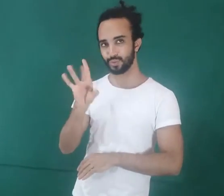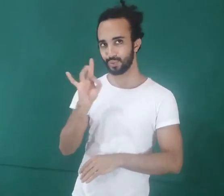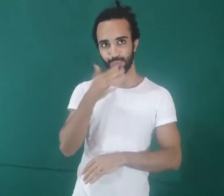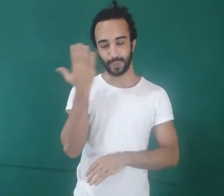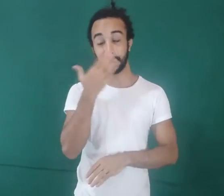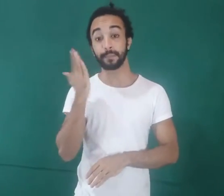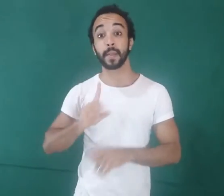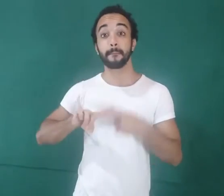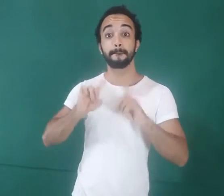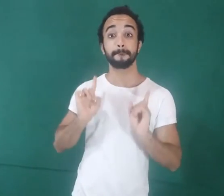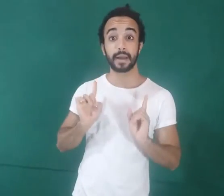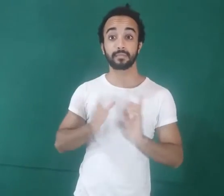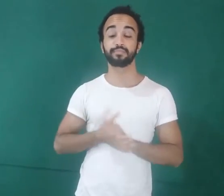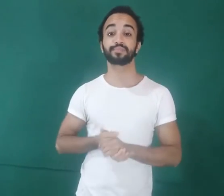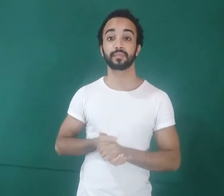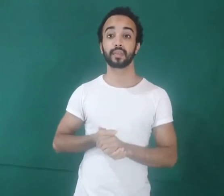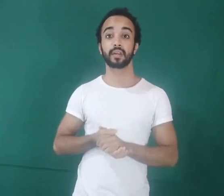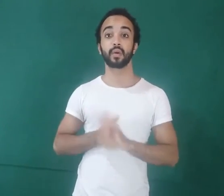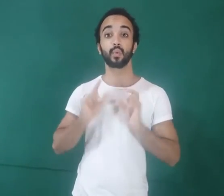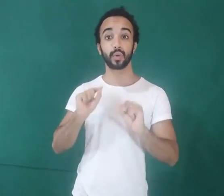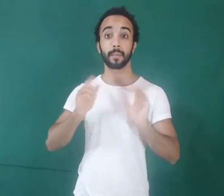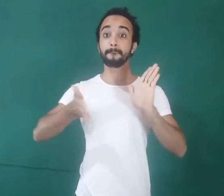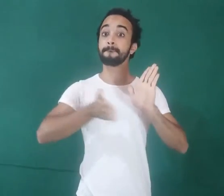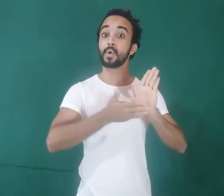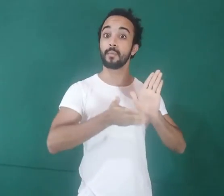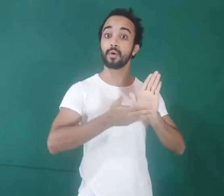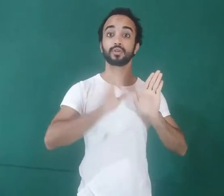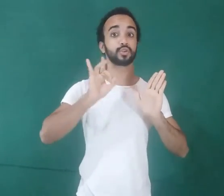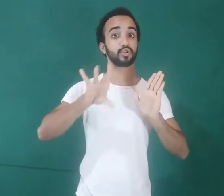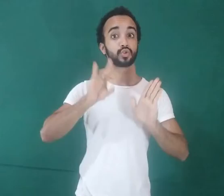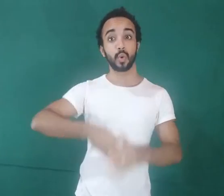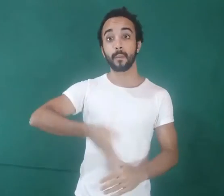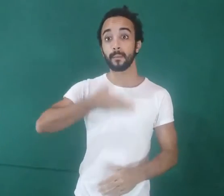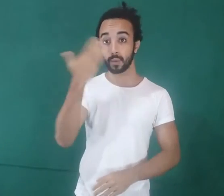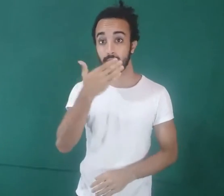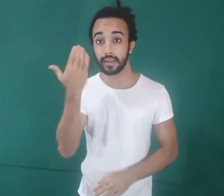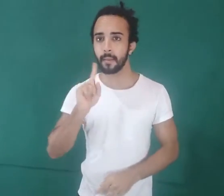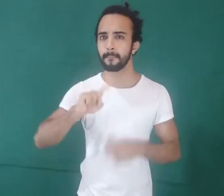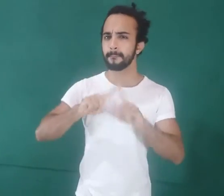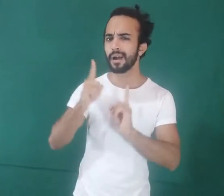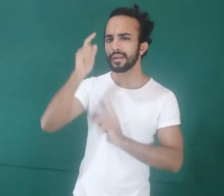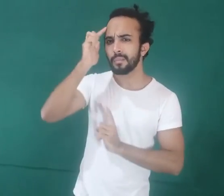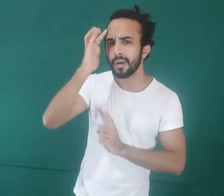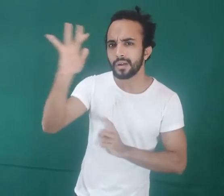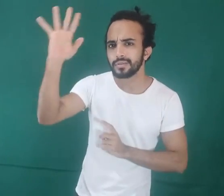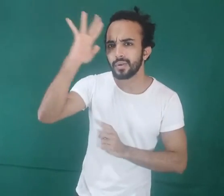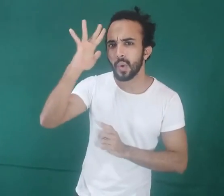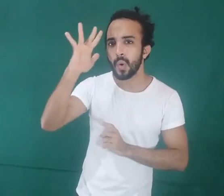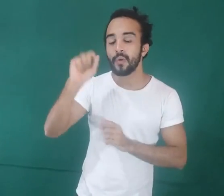certo? Mas ela se propôs a ser somente para putaria. Já imaginaram fazer um espetáculo no